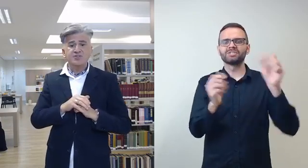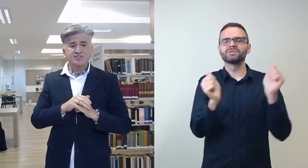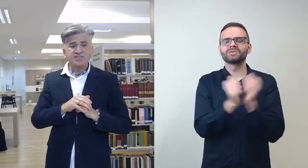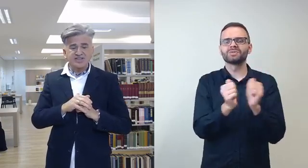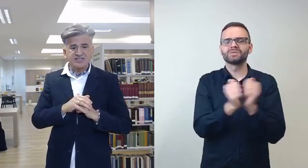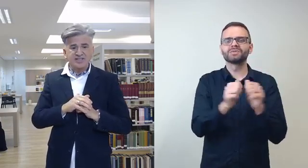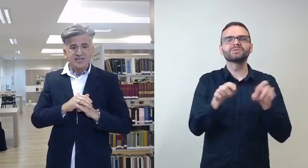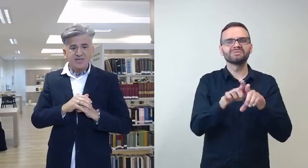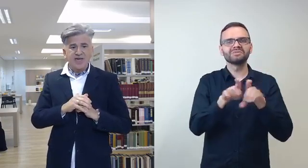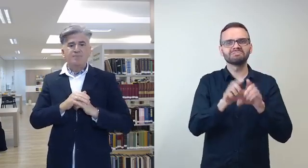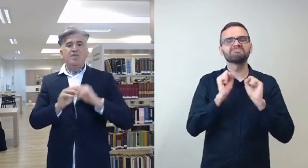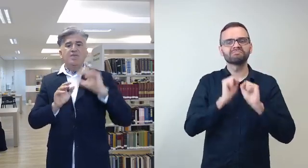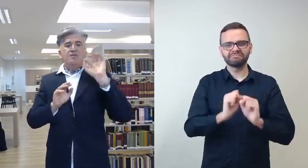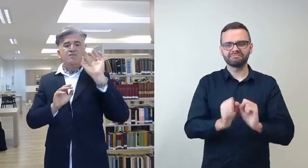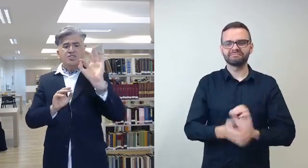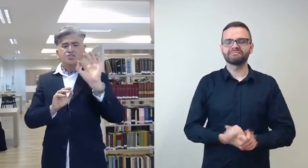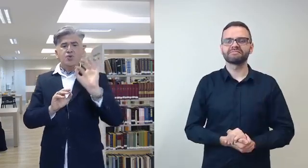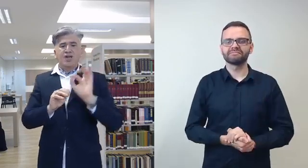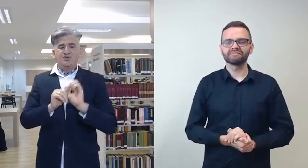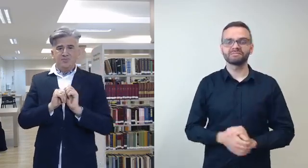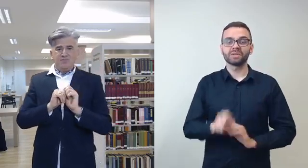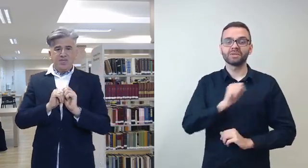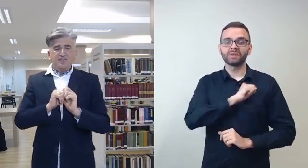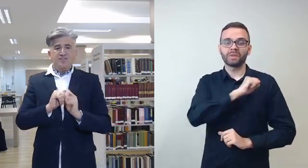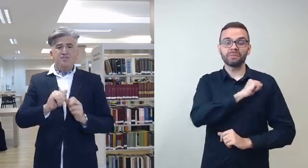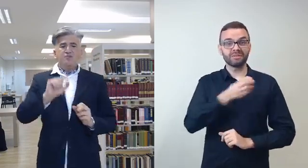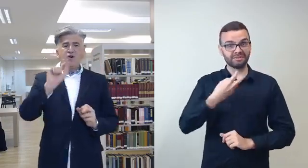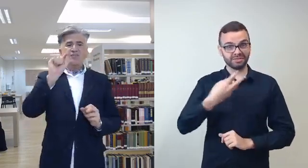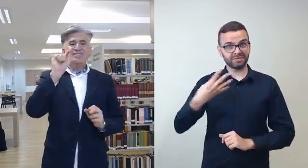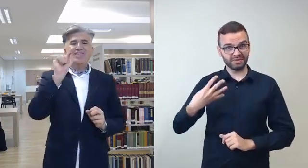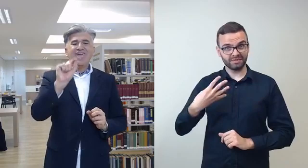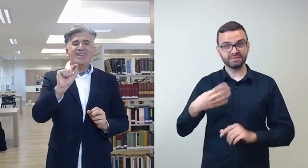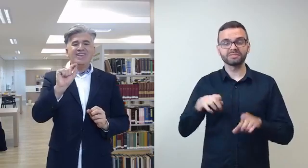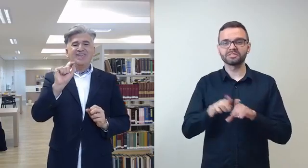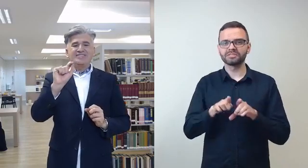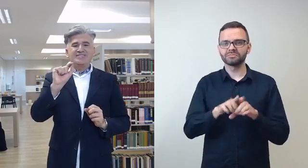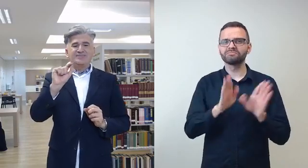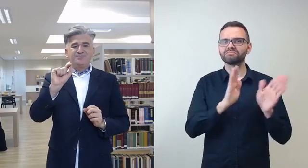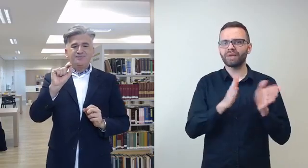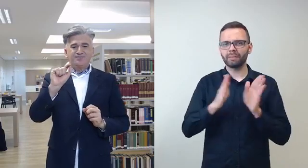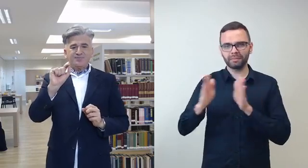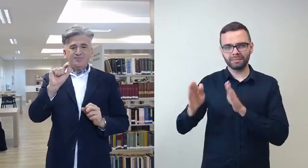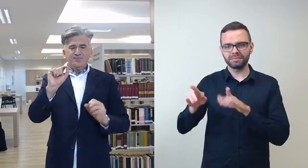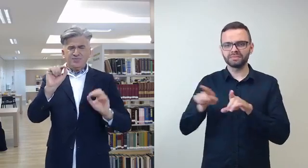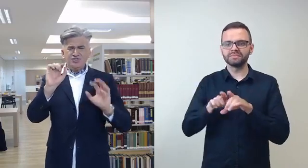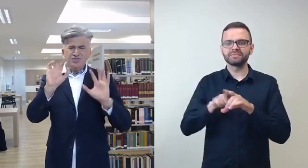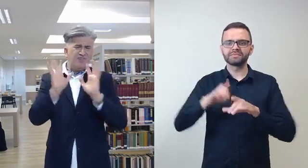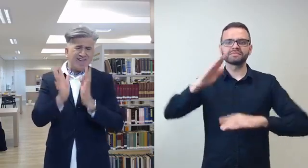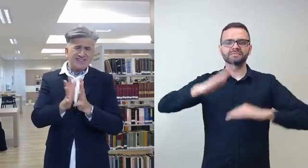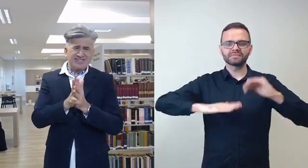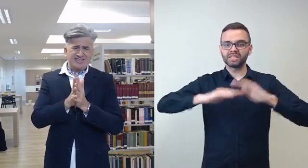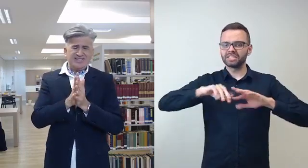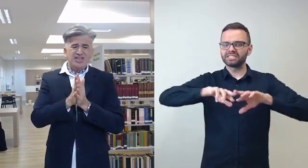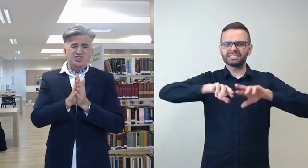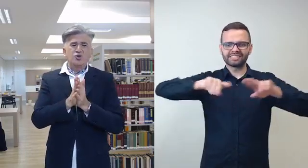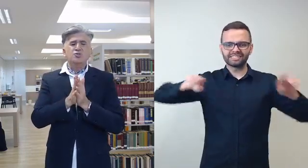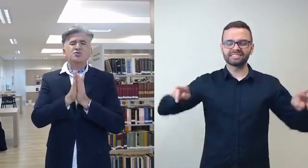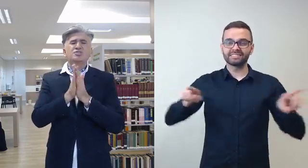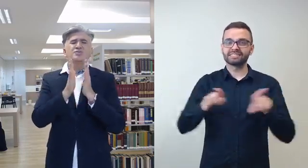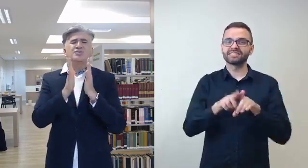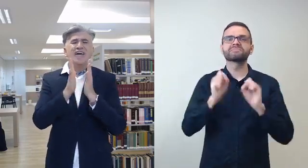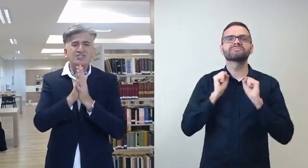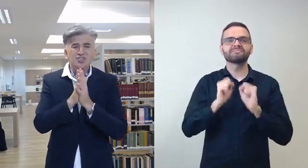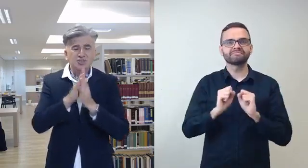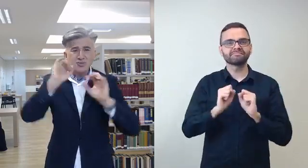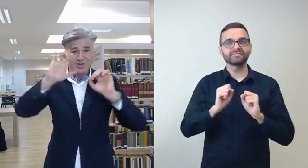minhas oficinas, tá? 24. Desenvolva técnicas diversas de